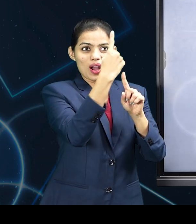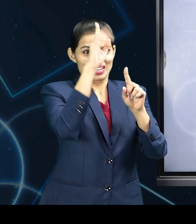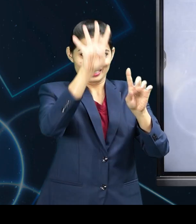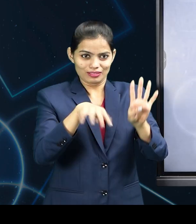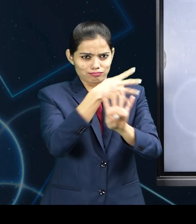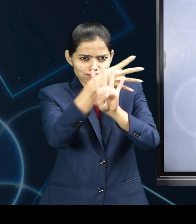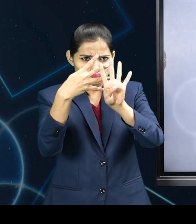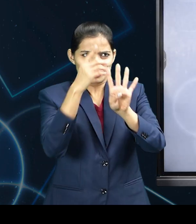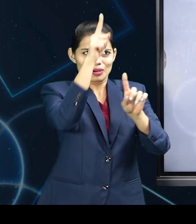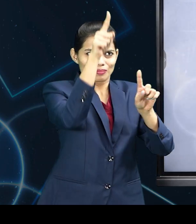चतुर्भुज, वर्गीकरण।